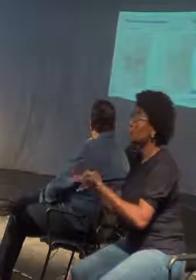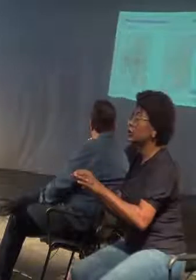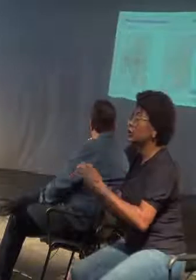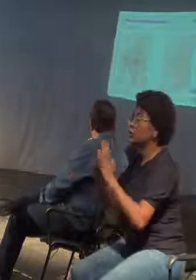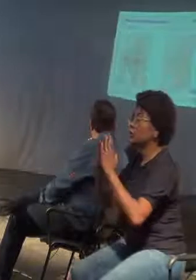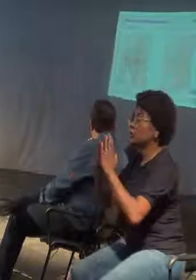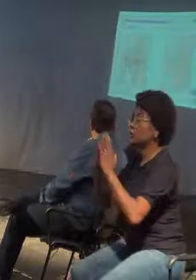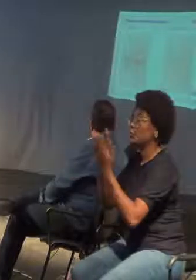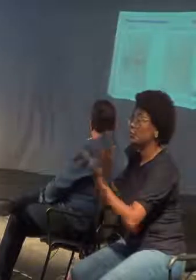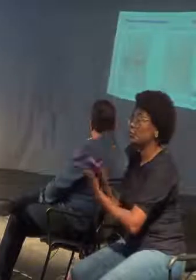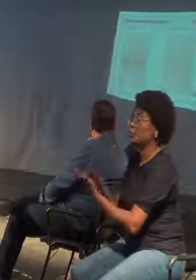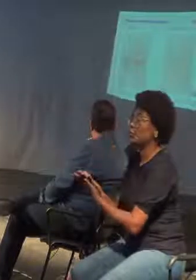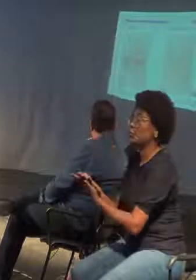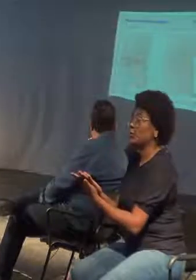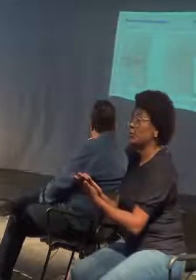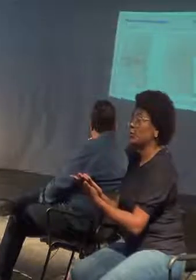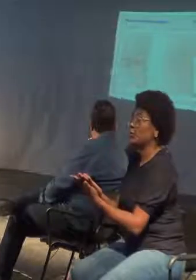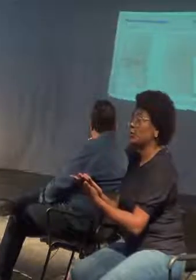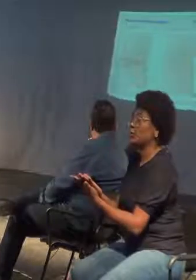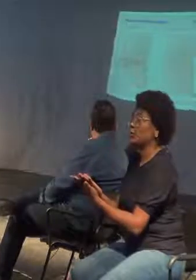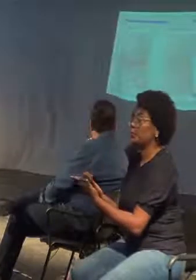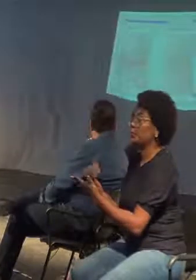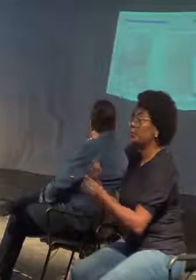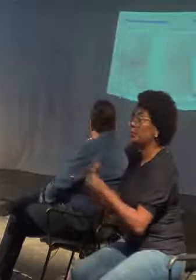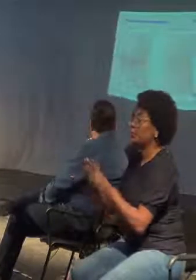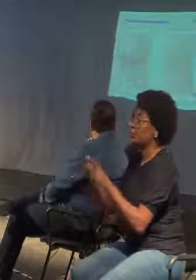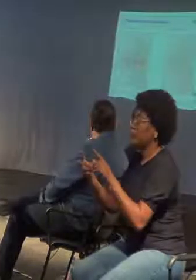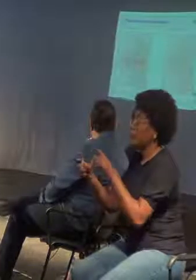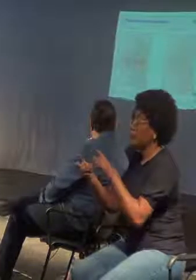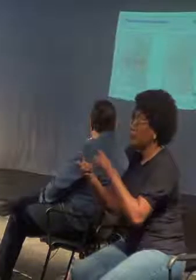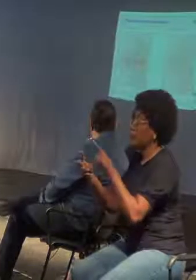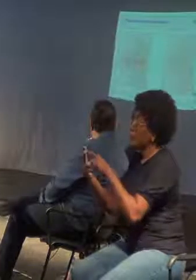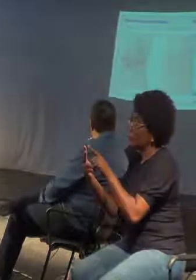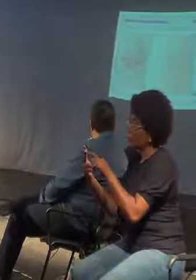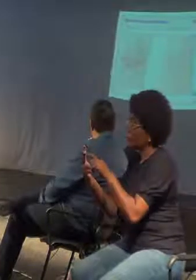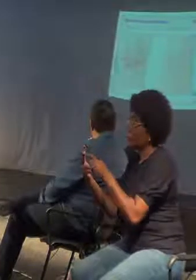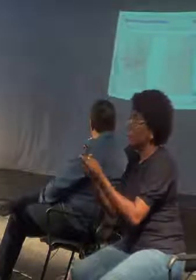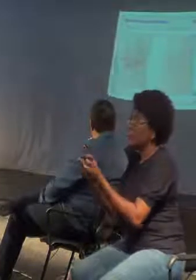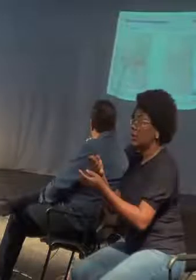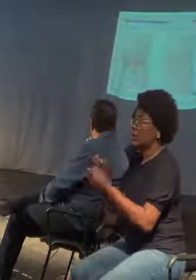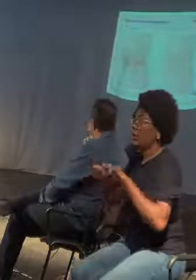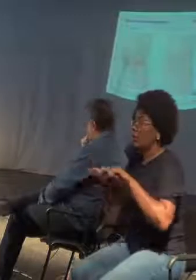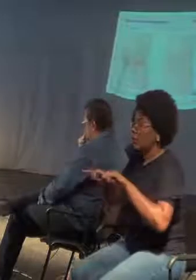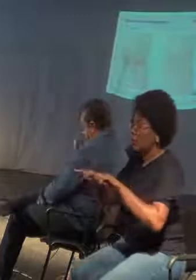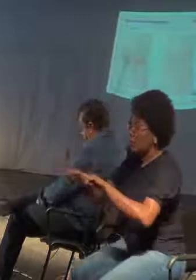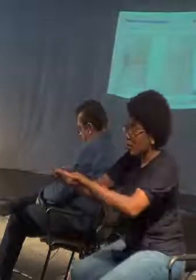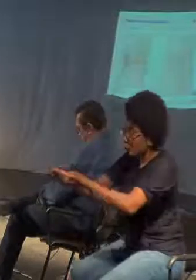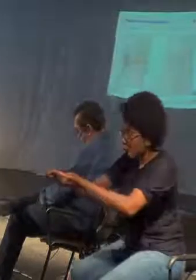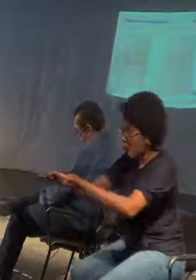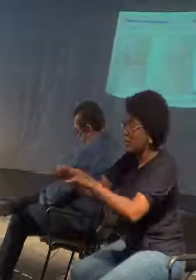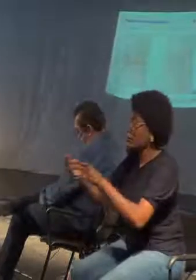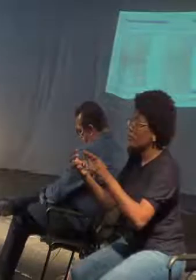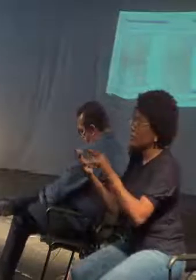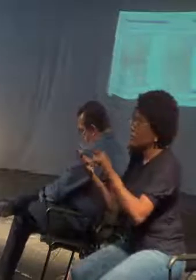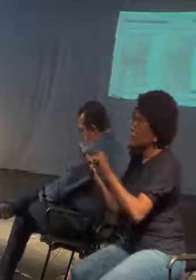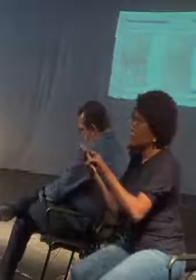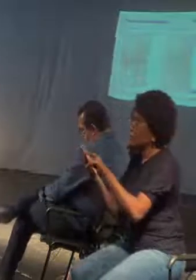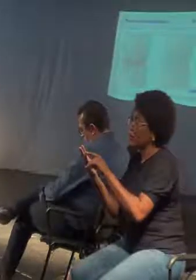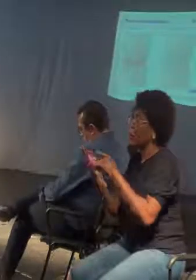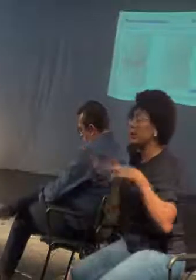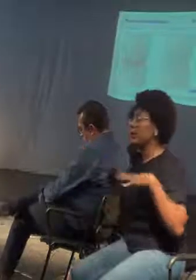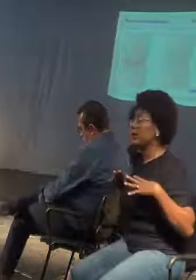educação, dos cursos. Segundo lugar vem a questão dos negócios, das compras, e por último, o lazer. Né? E aí,